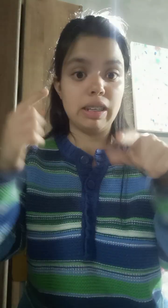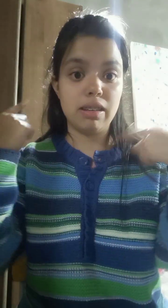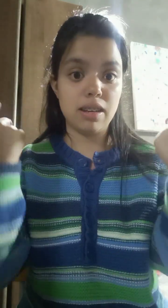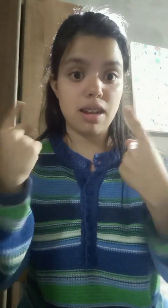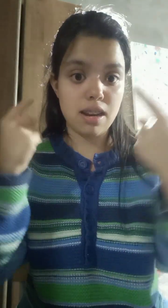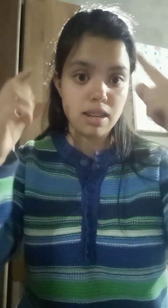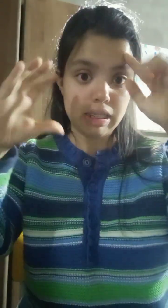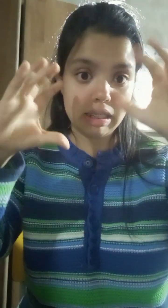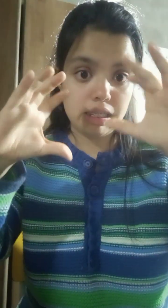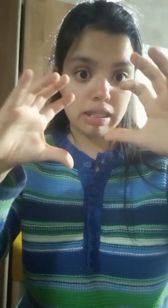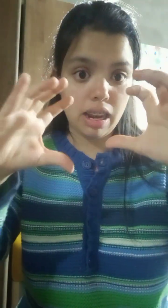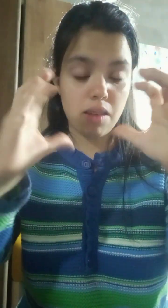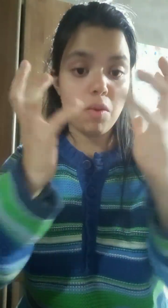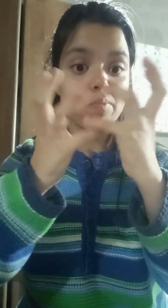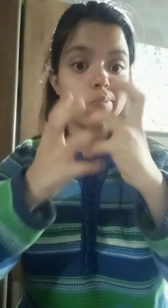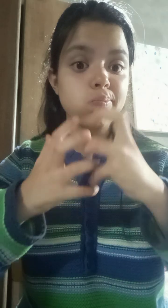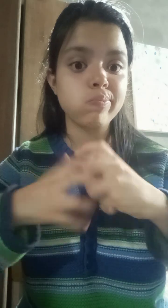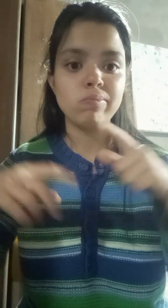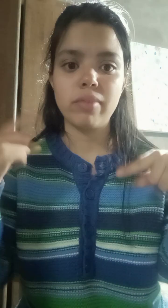el lenguaje general, no en el habla.